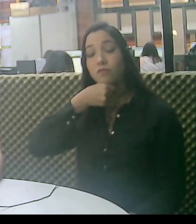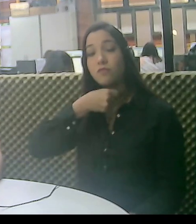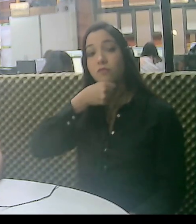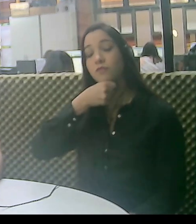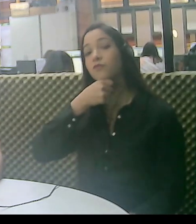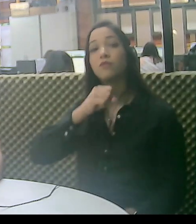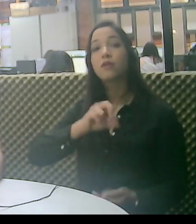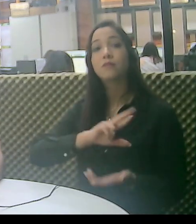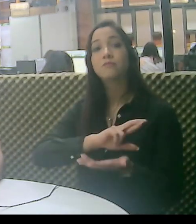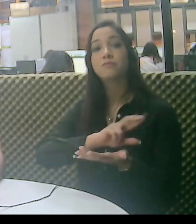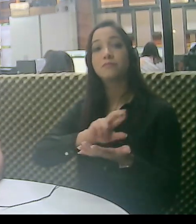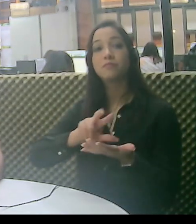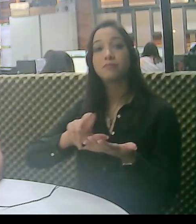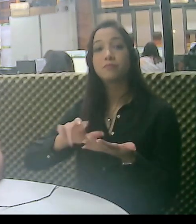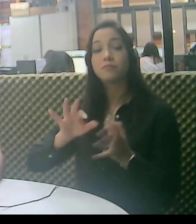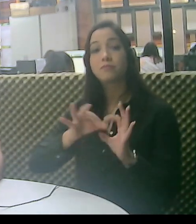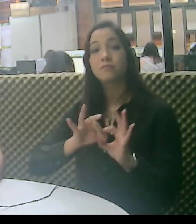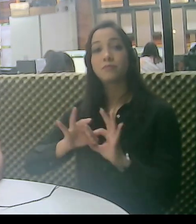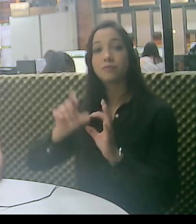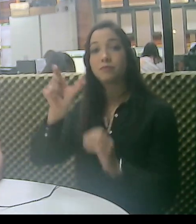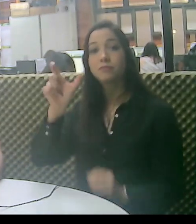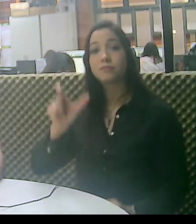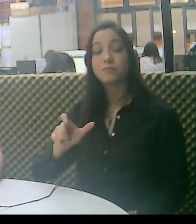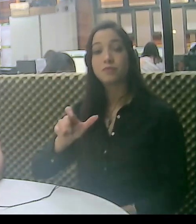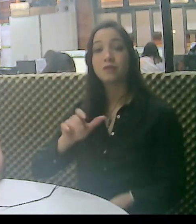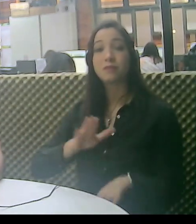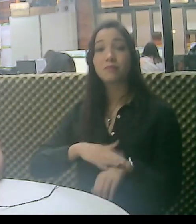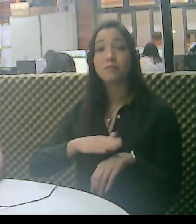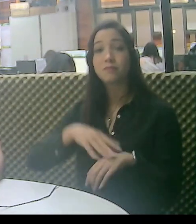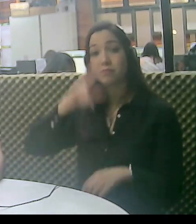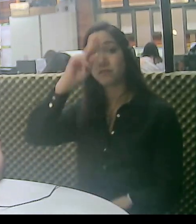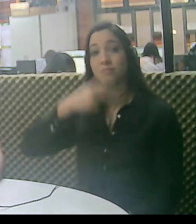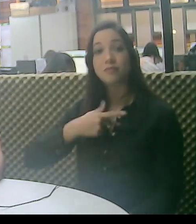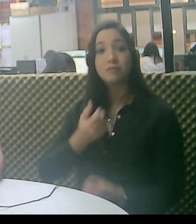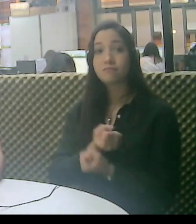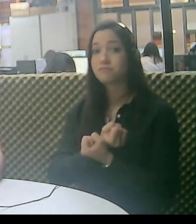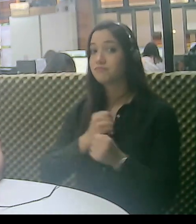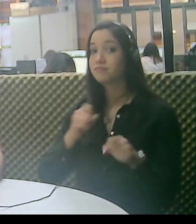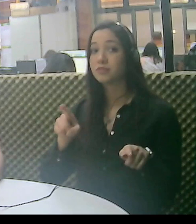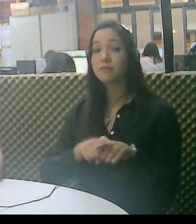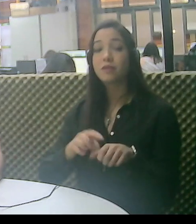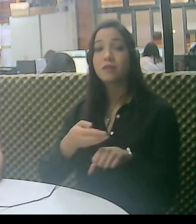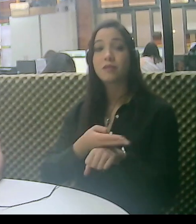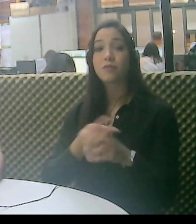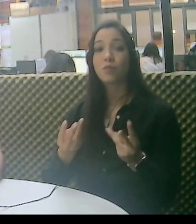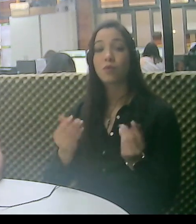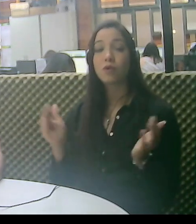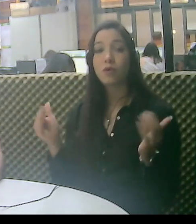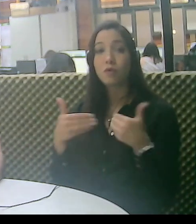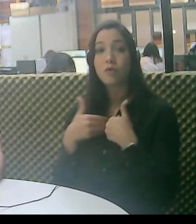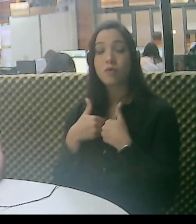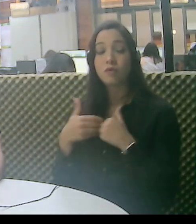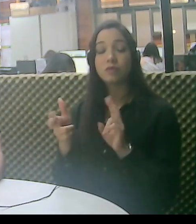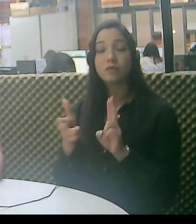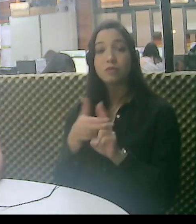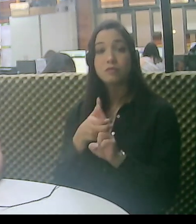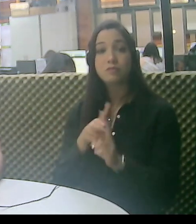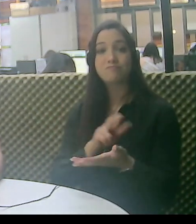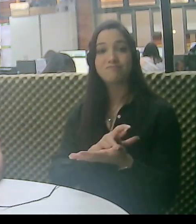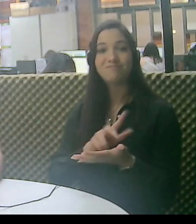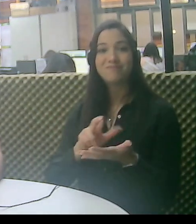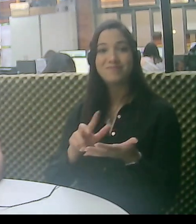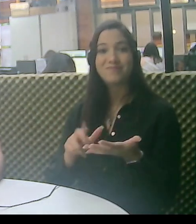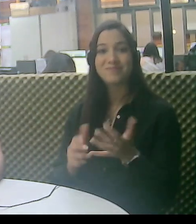abordagem multidisciplinar a um idoso sem autonomia funcional, tratamento de qualidade para autistas pelo SUS, entre